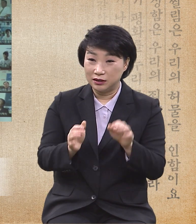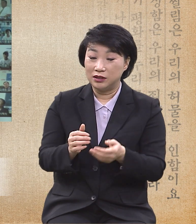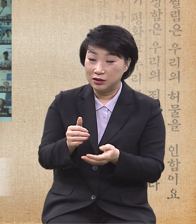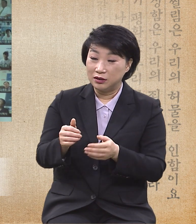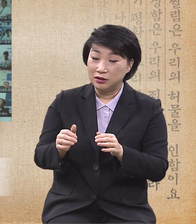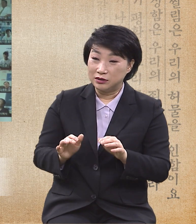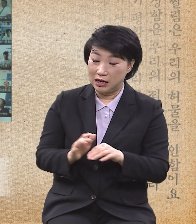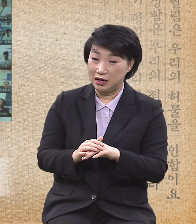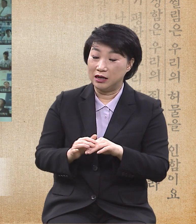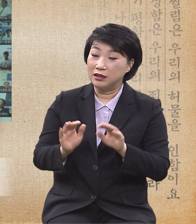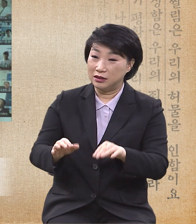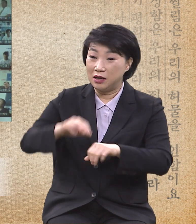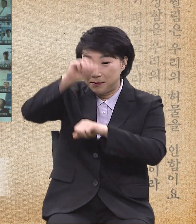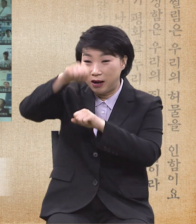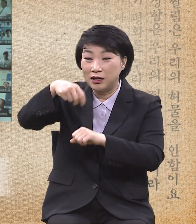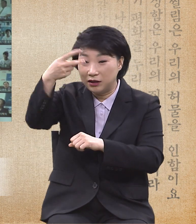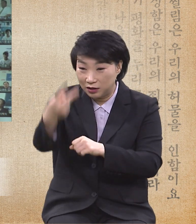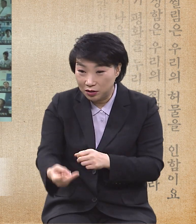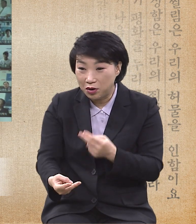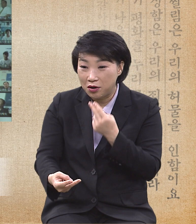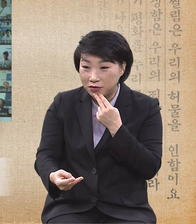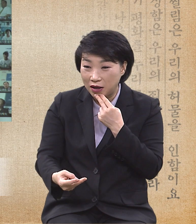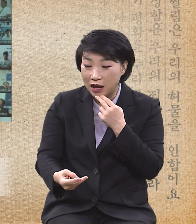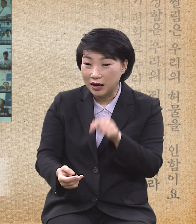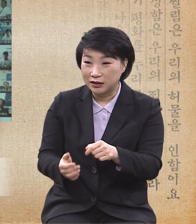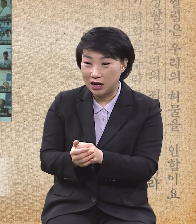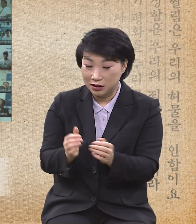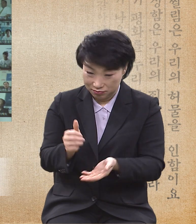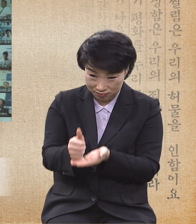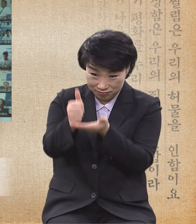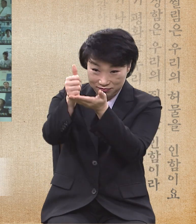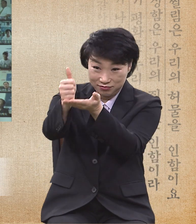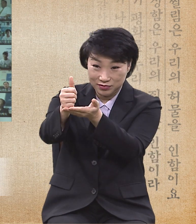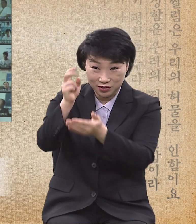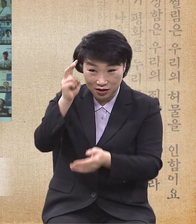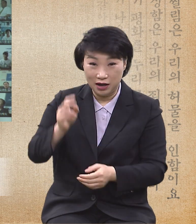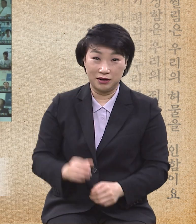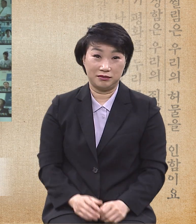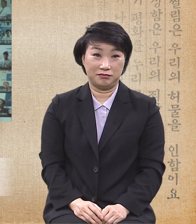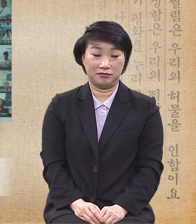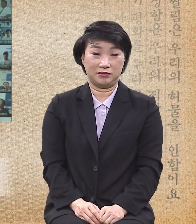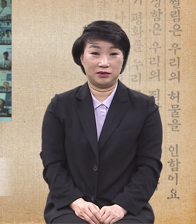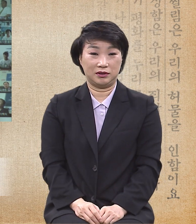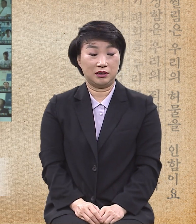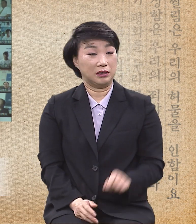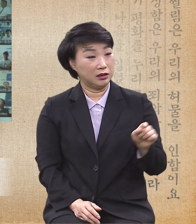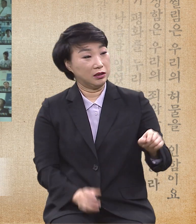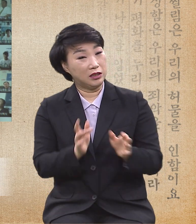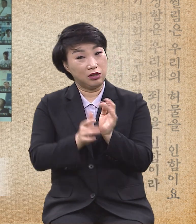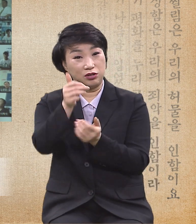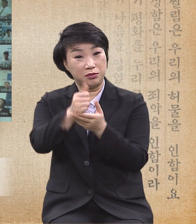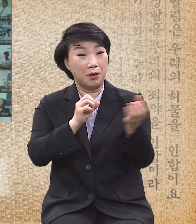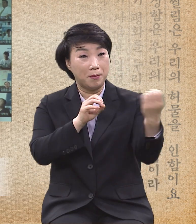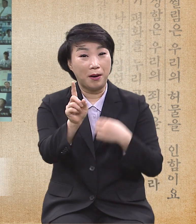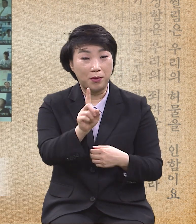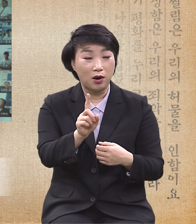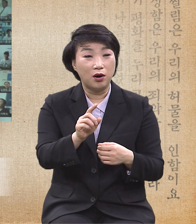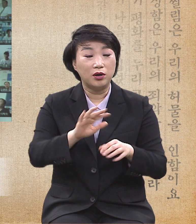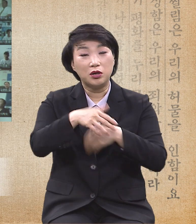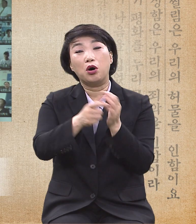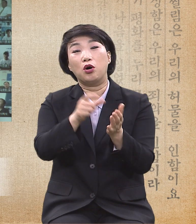손으로 너를 받들어 발이 돌에 부딪히지 아니하리로다 하였느니라. 예수께서 이르시되